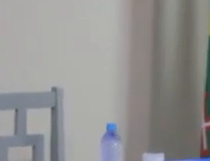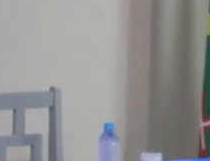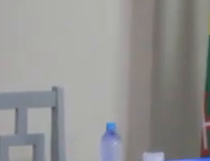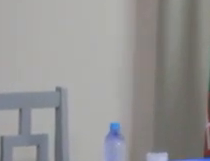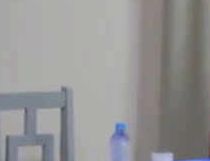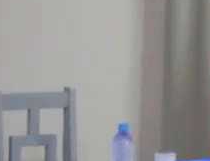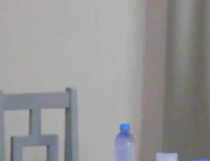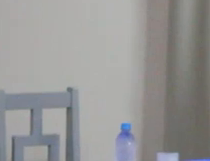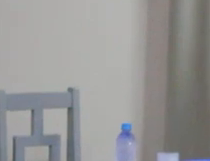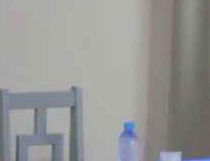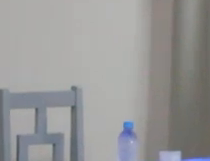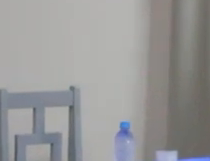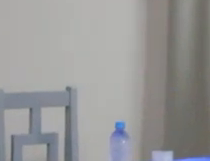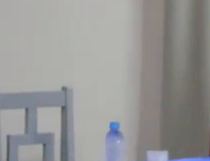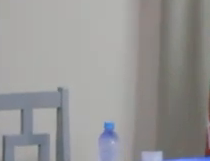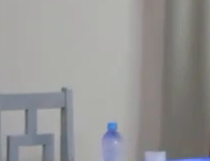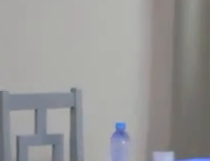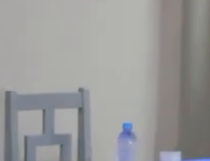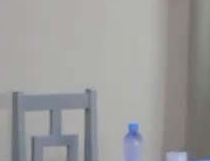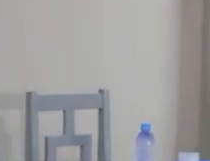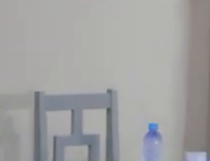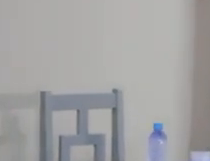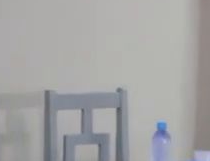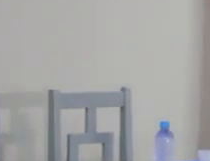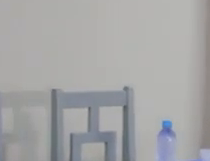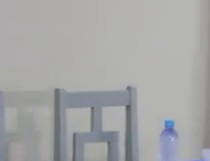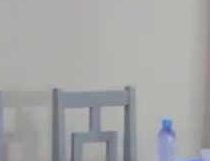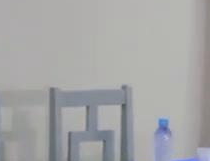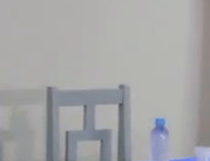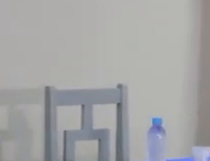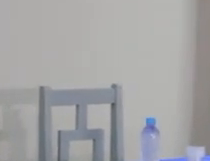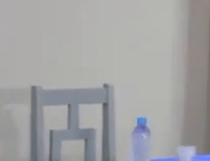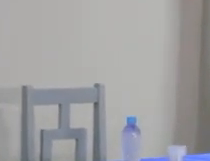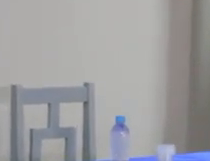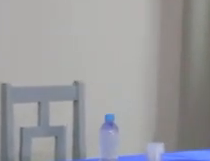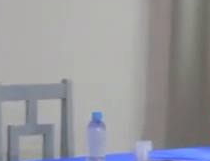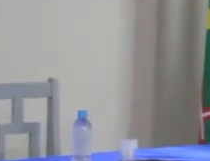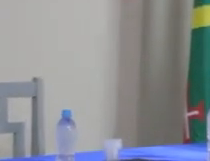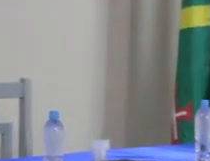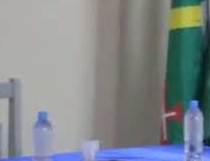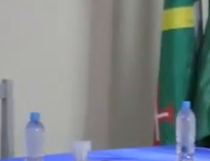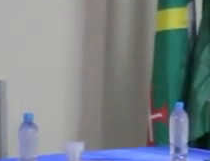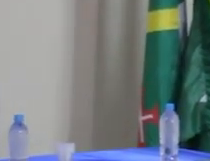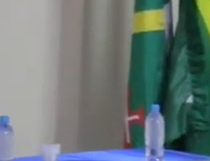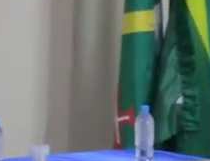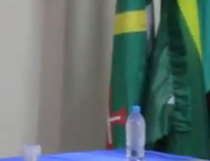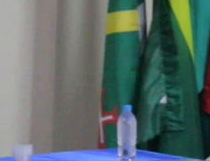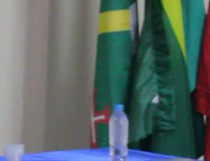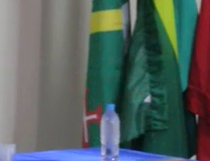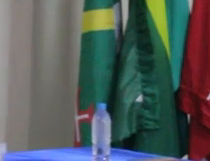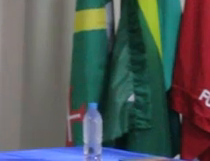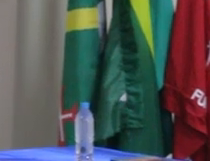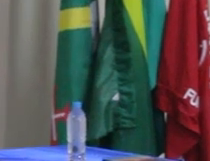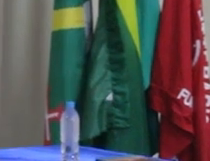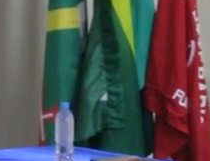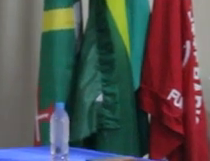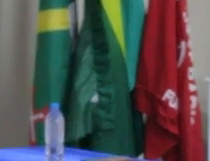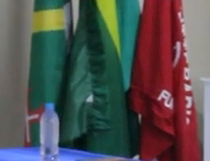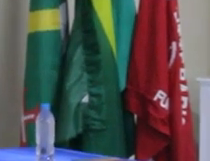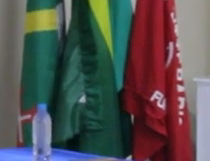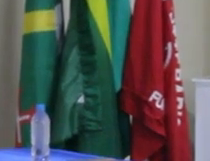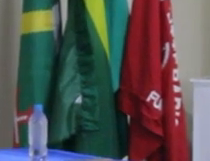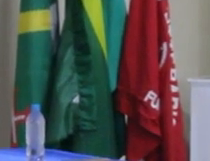Boa sorte. O que que ele quis me dizer? Que já existia movimentos,